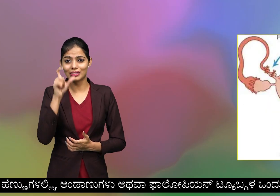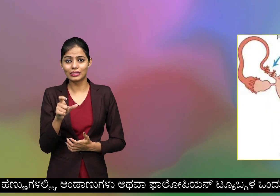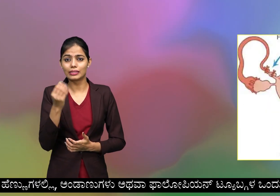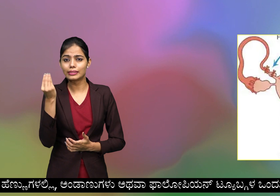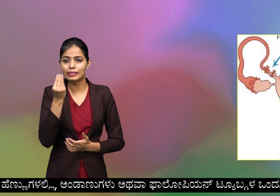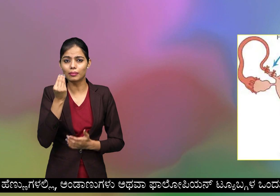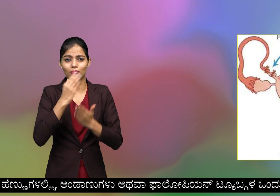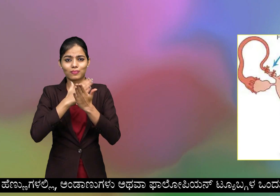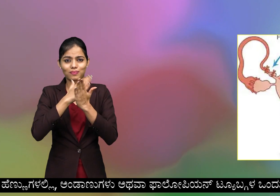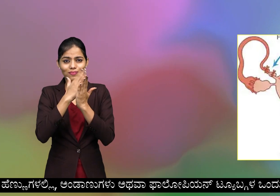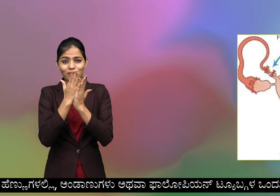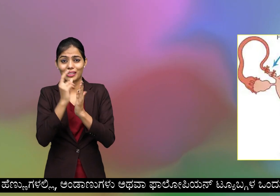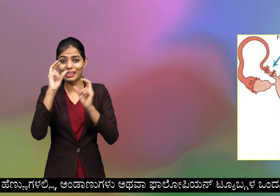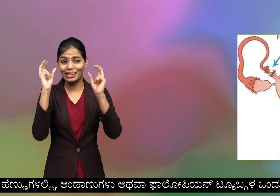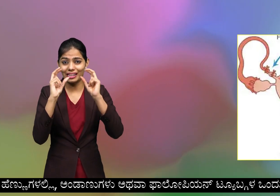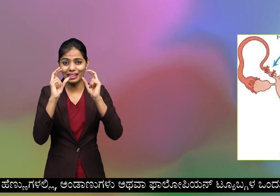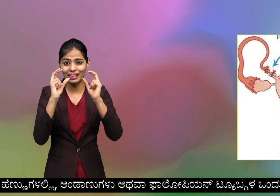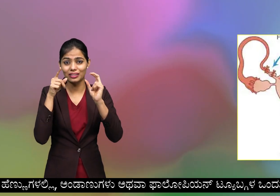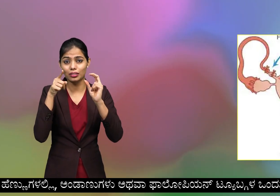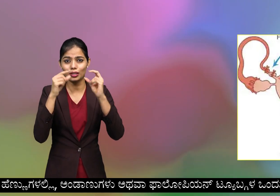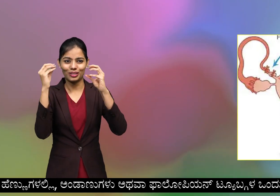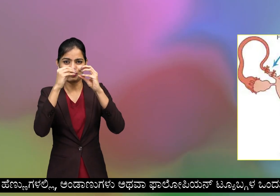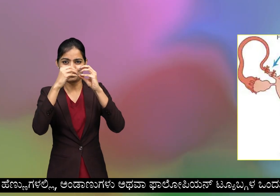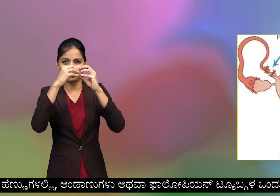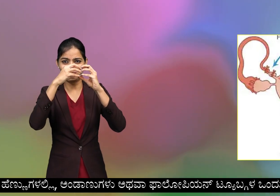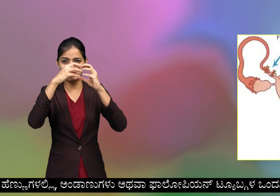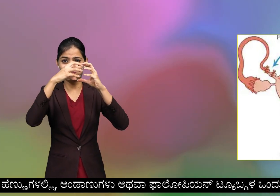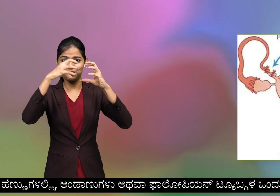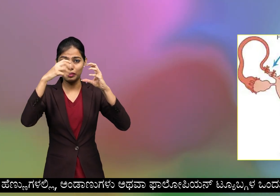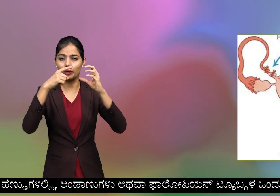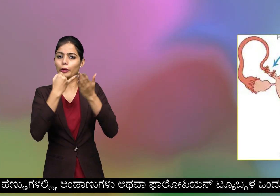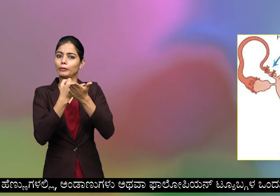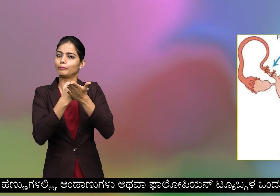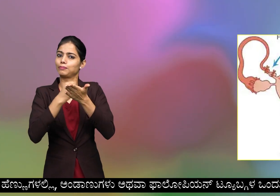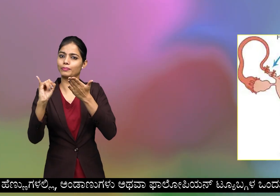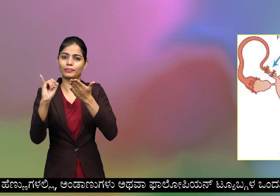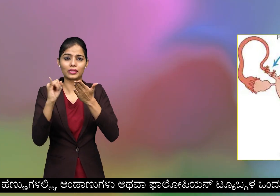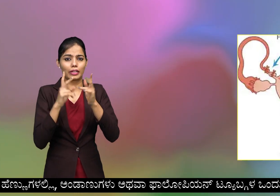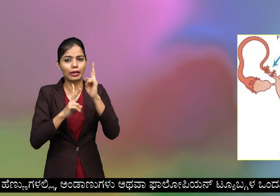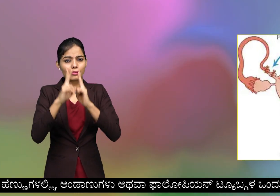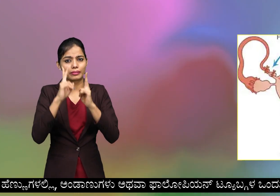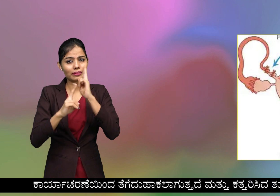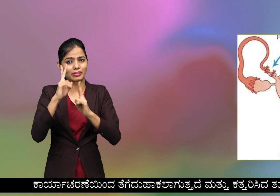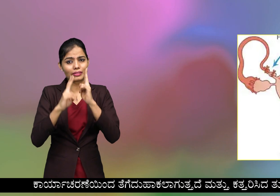ಹೆಣ್ಣುಗಳಲ್ಲಿ ಅಂಡಾಣುಗಳನ್ನ ಅಥವಾ ಫಾಲೋಪಿಯನ್ ಟ್ಯೂಬ್ಗಳನ್ನ ಒಂದು ಸಣ್ಣ ಭಾಗವನ್ನ ಶಸ್ತ್ರಚಿಕಿತ್ಸೆಯ